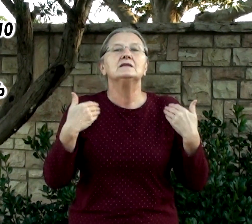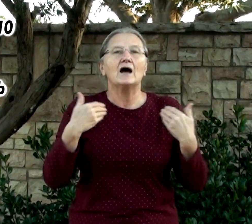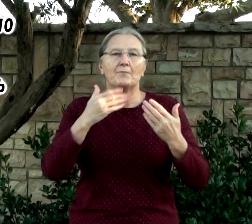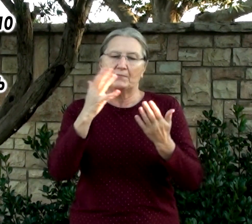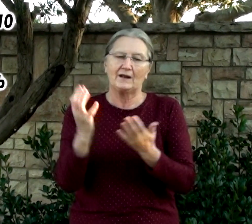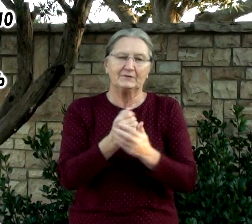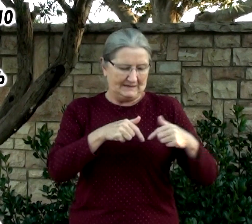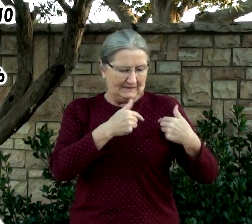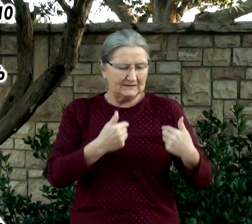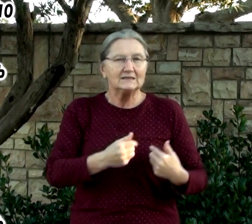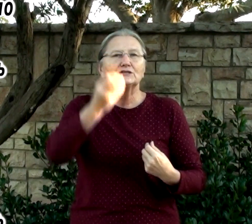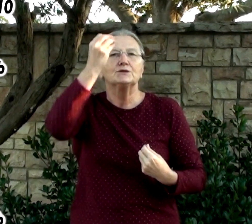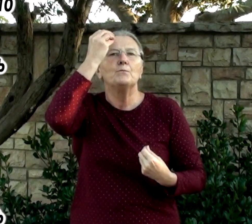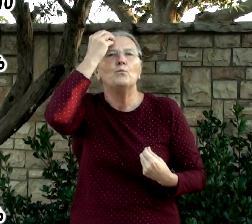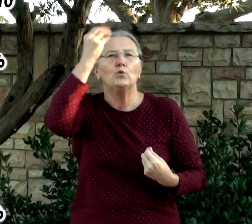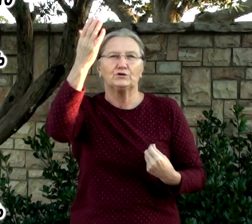приобрести сердце мудрое.